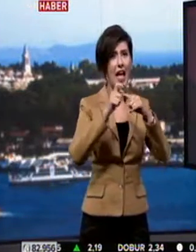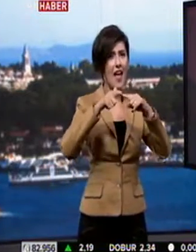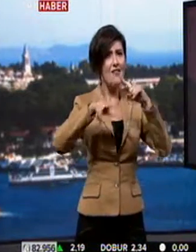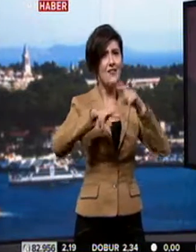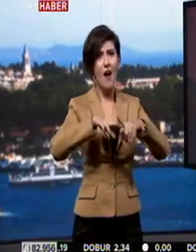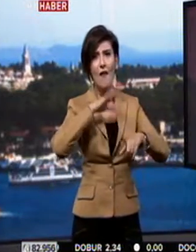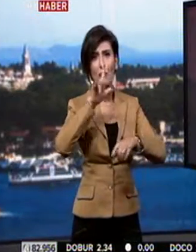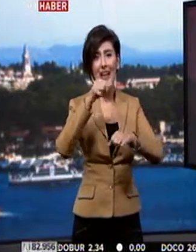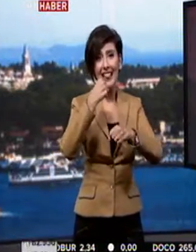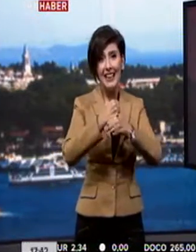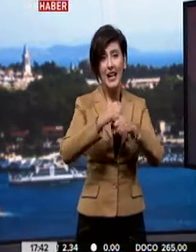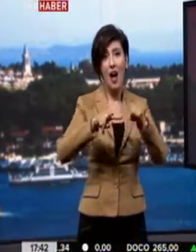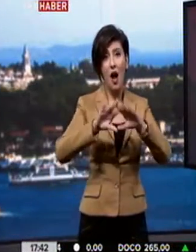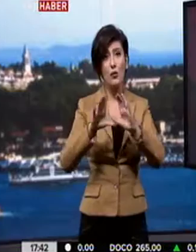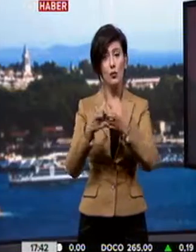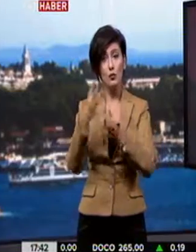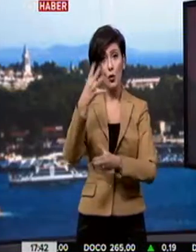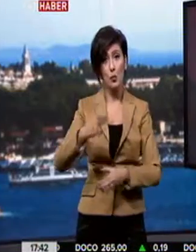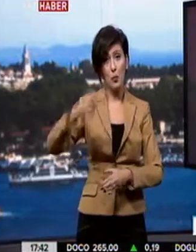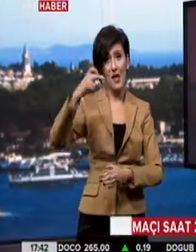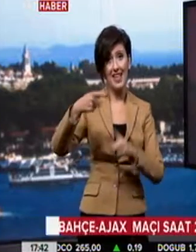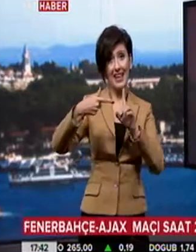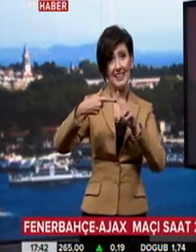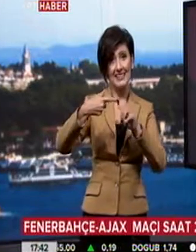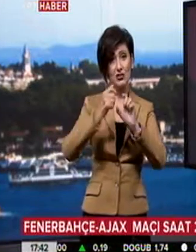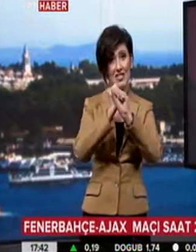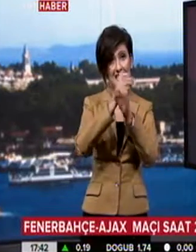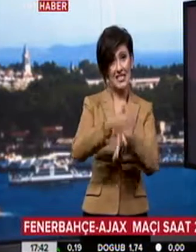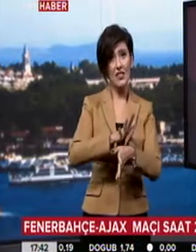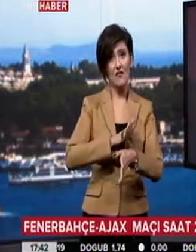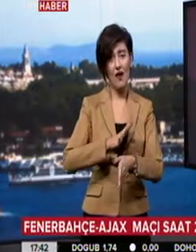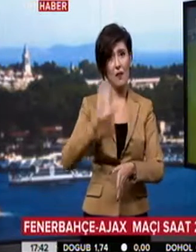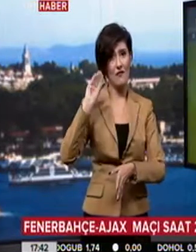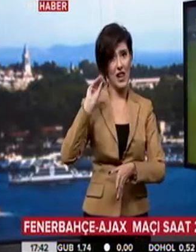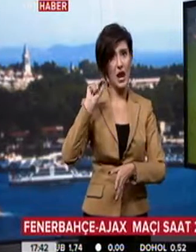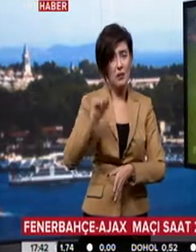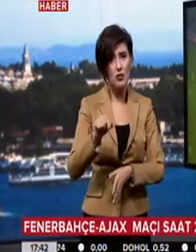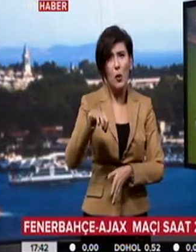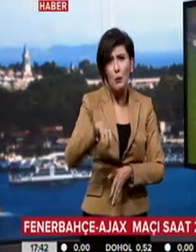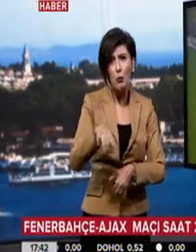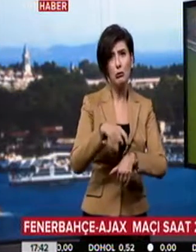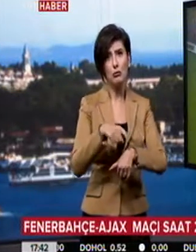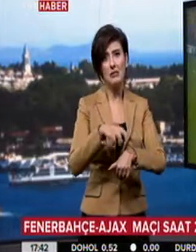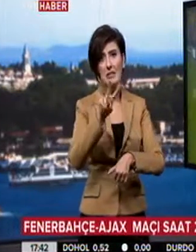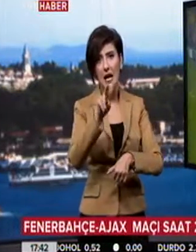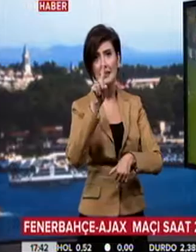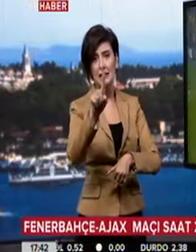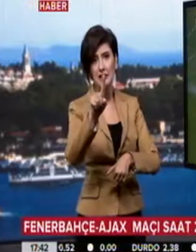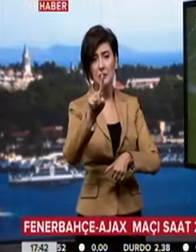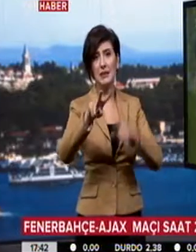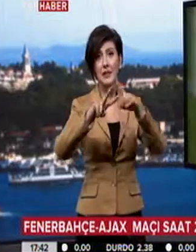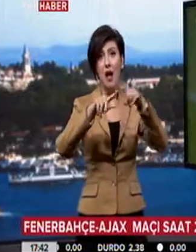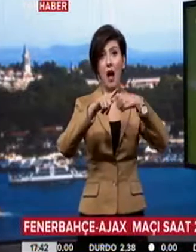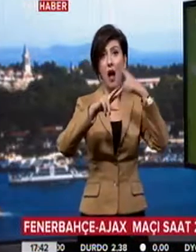UEFA Avrupa Ligi A grubunda 4 puanla ikinci sırada yer alan Fenerbahçe bugün